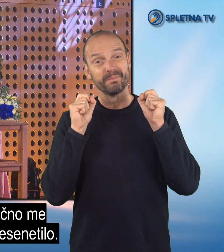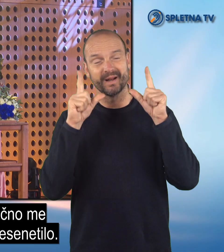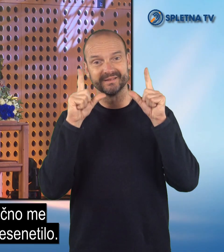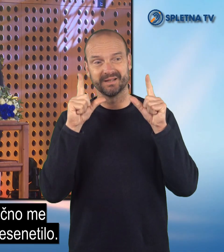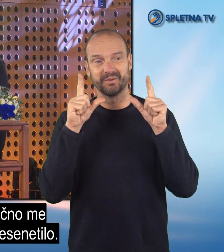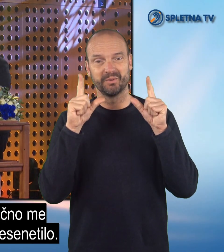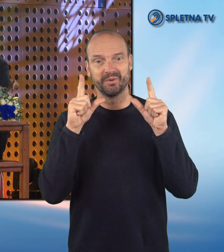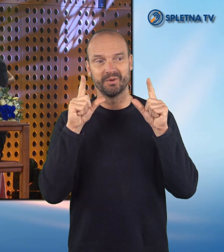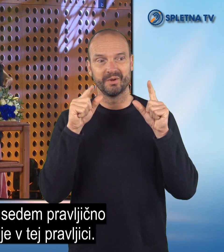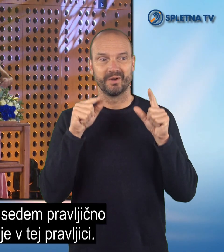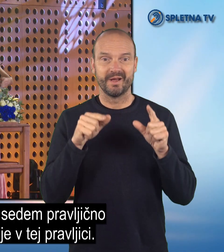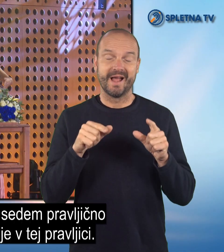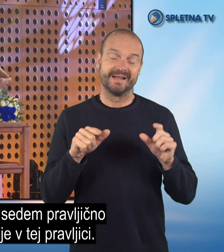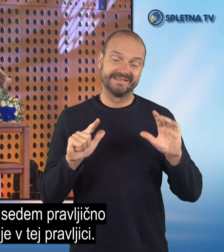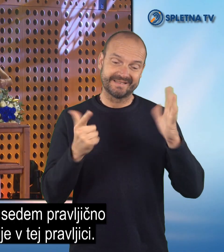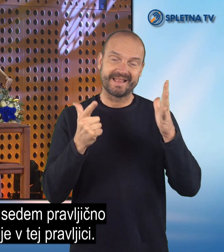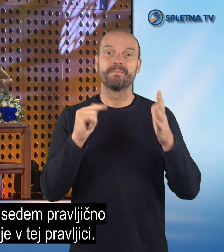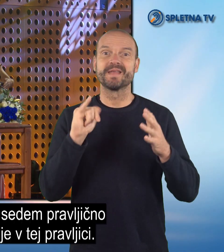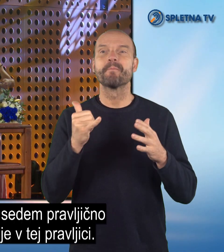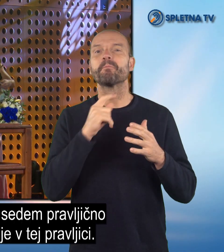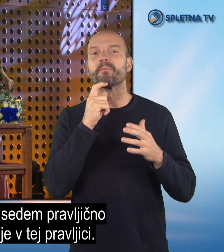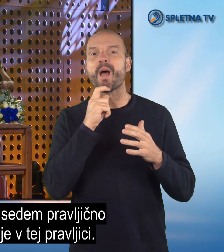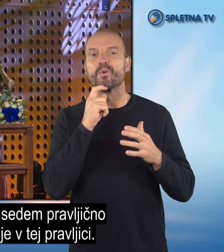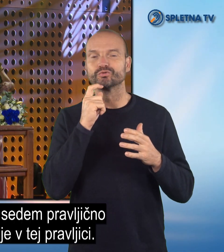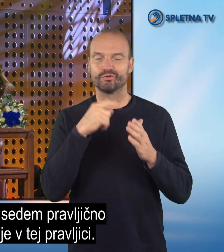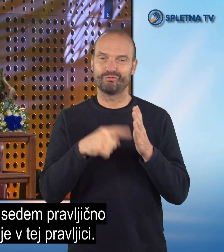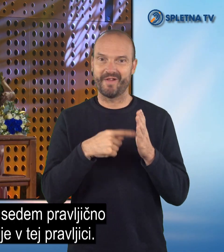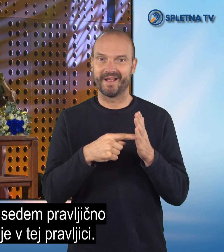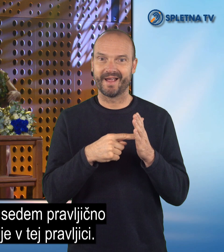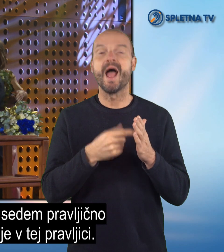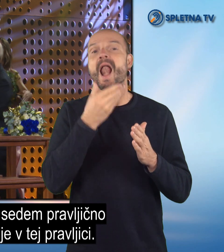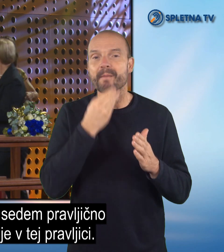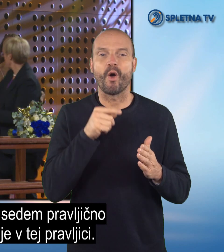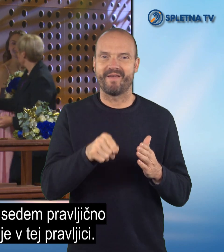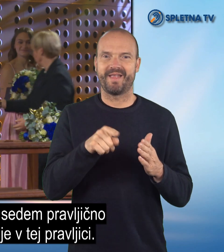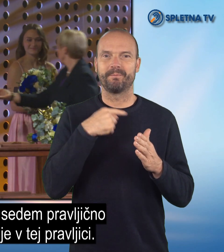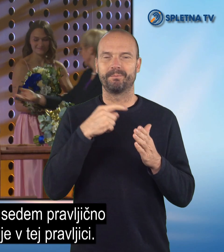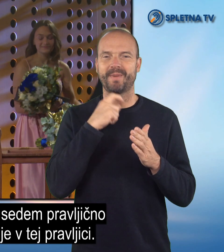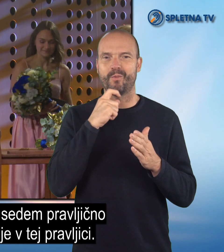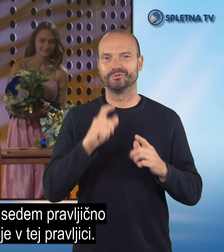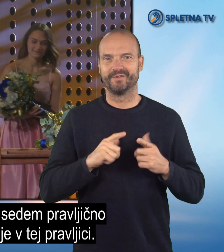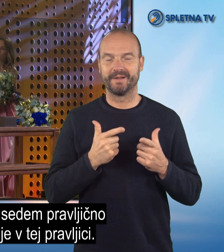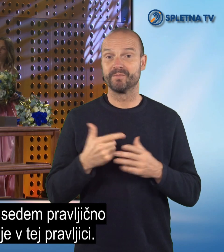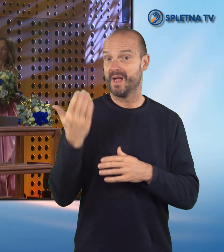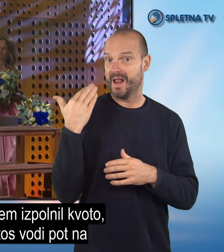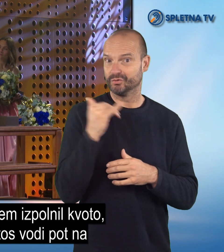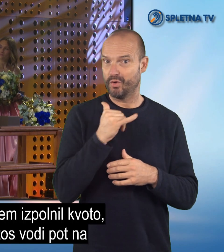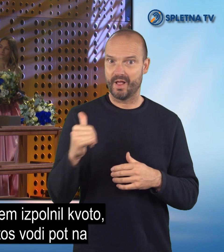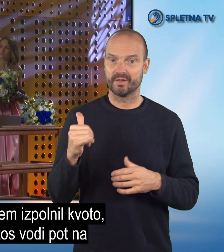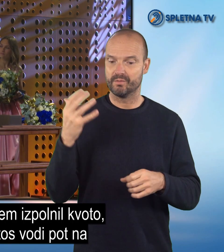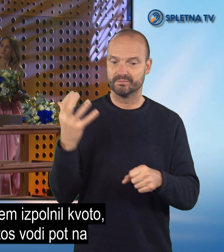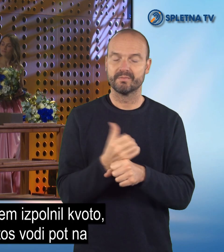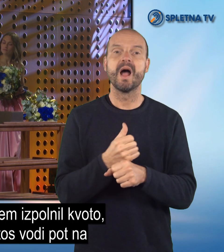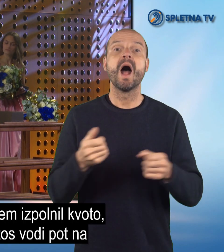presenetilo. Konec koncev 7 je pravljična številka in lepo je v tej pravljici. V lanski sezoni